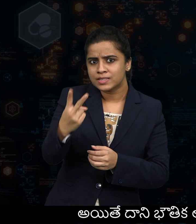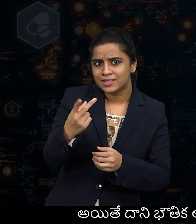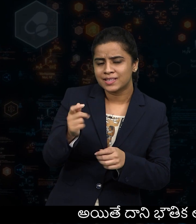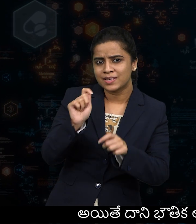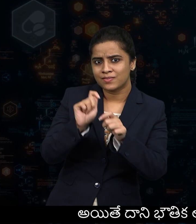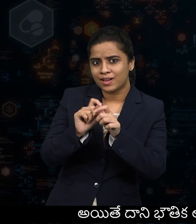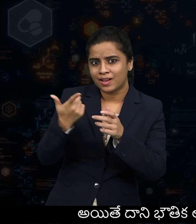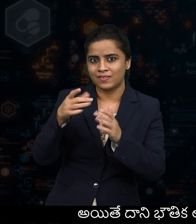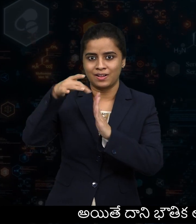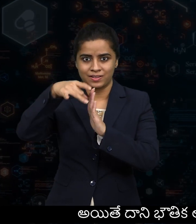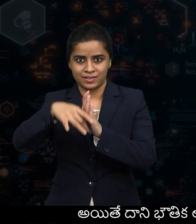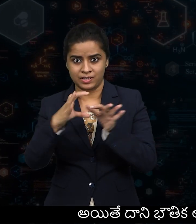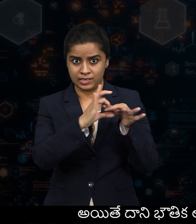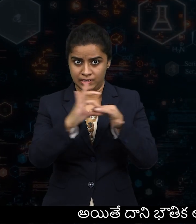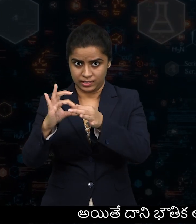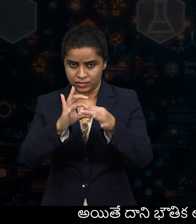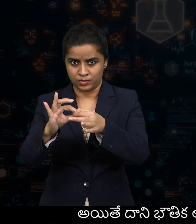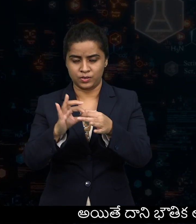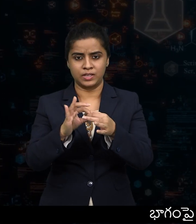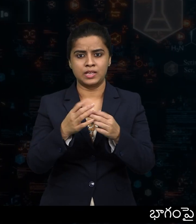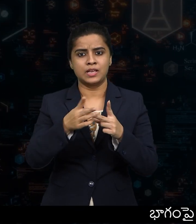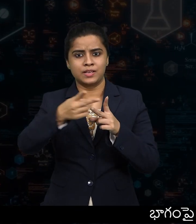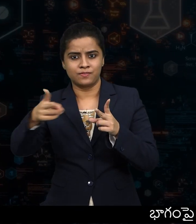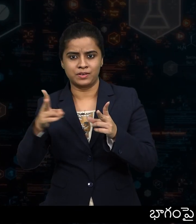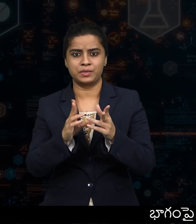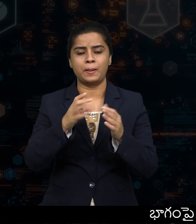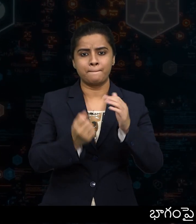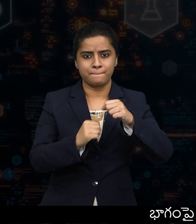భౌతిక లక్షణాల నిర్మాణం యొక్క మిగిలిన భాగంపై ఆధారపడి ఉంటాయి.